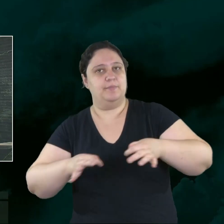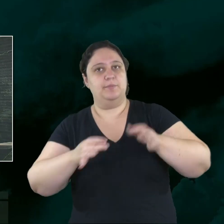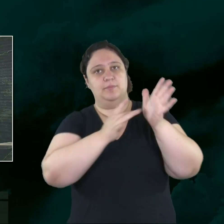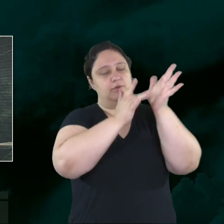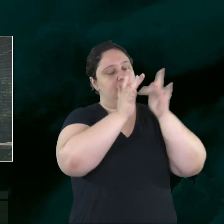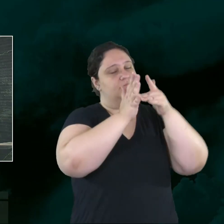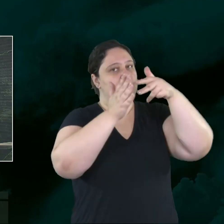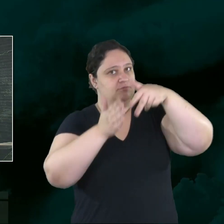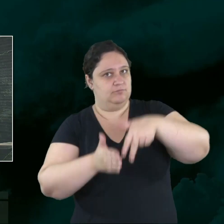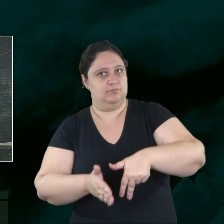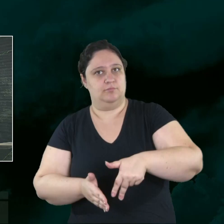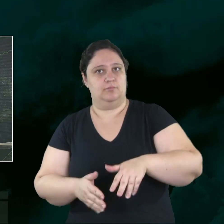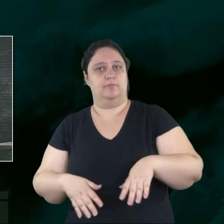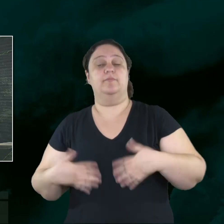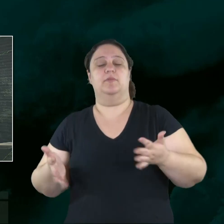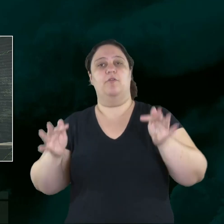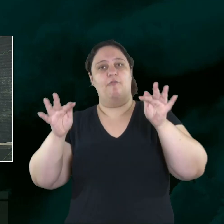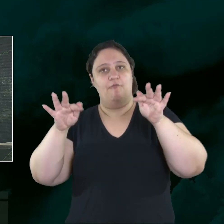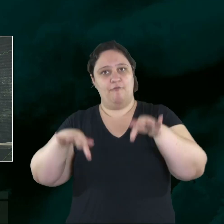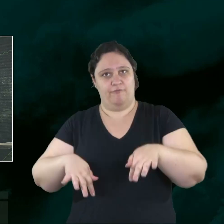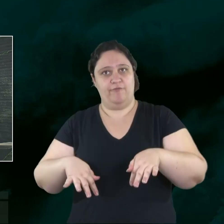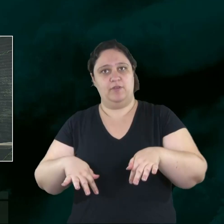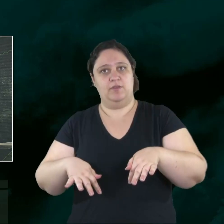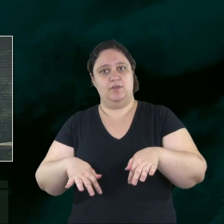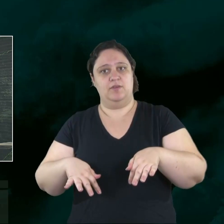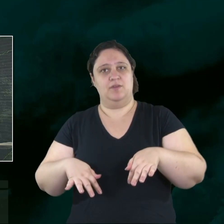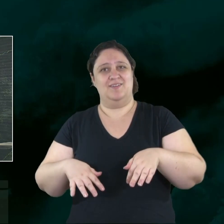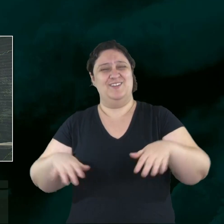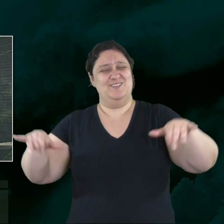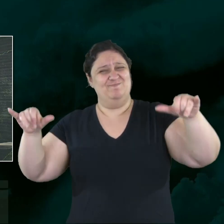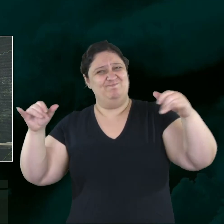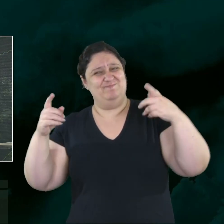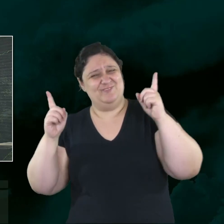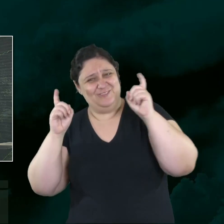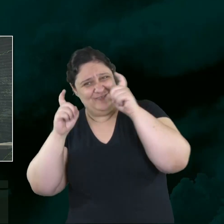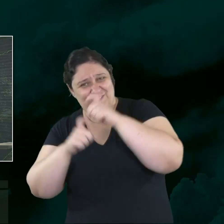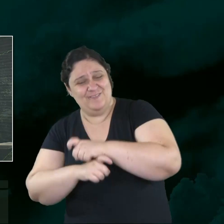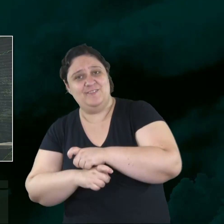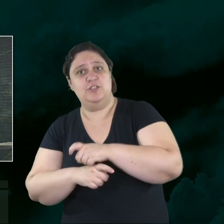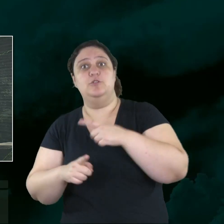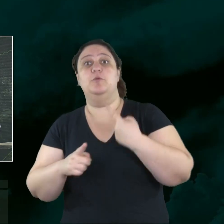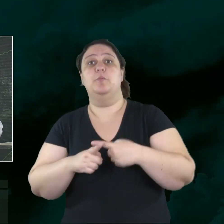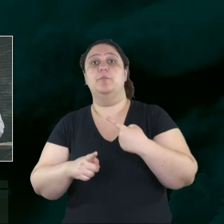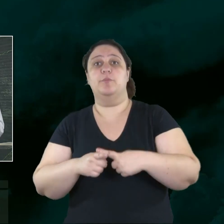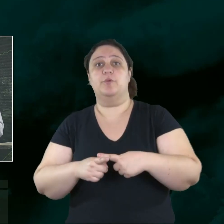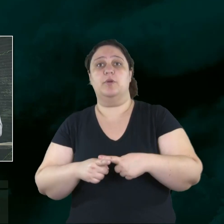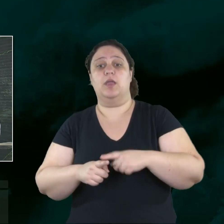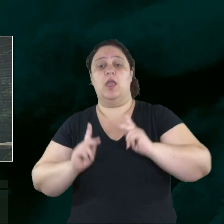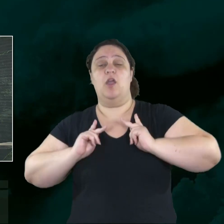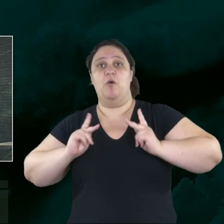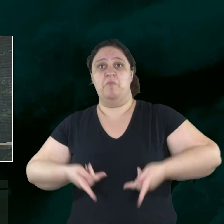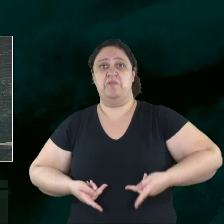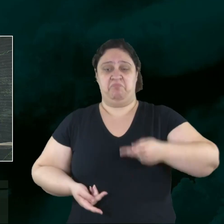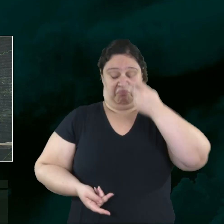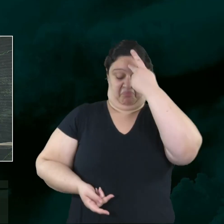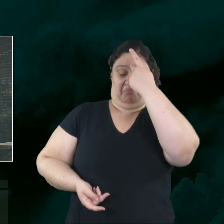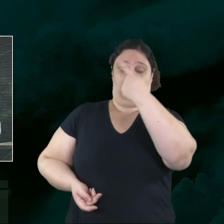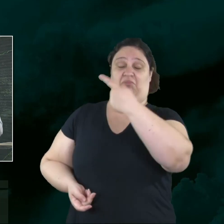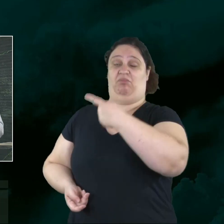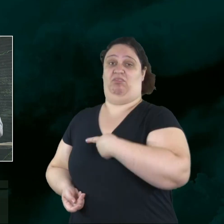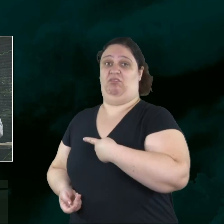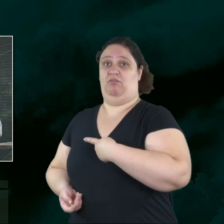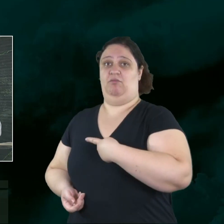os homens, né, pois os homens serão egoístas. Irmão Ezra já explicou para nós, essa